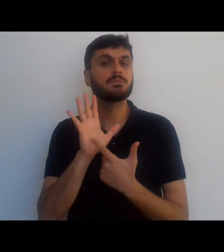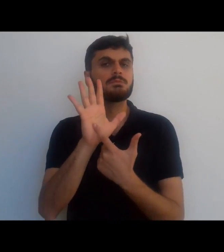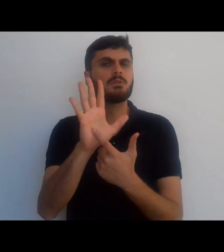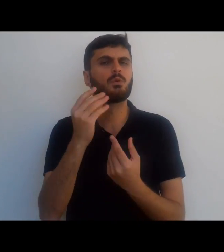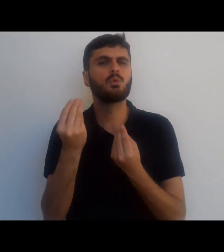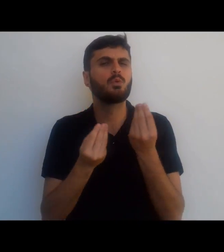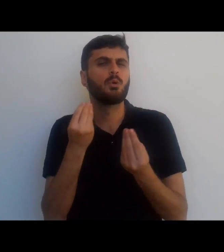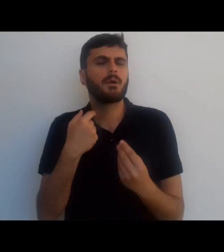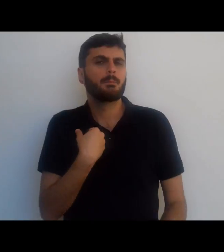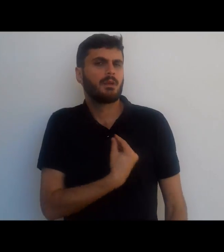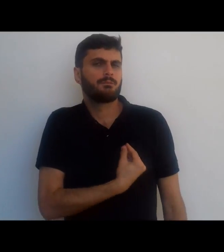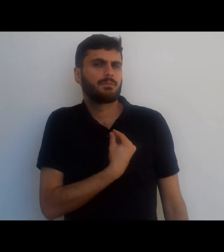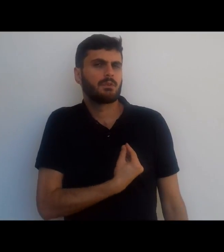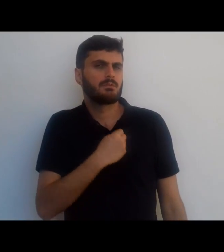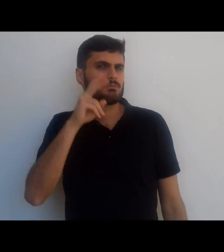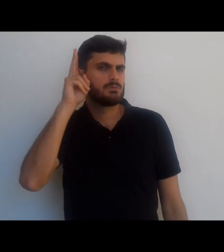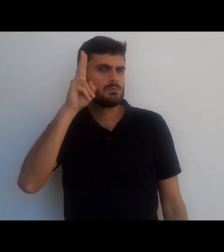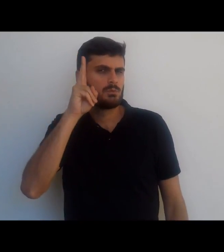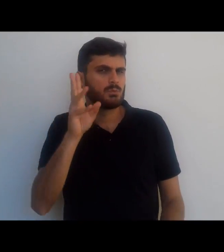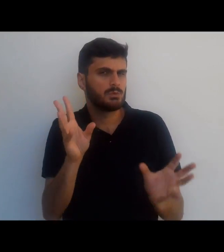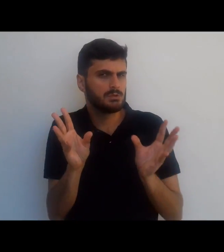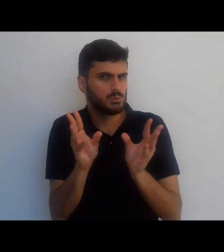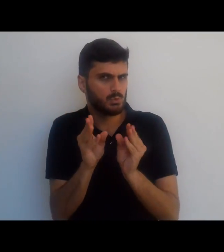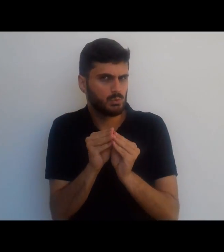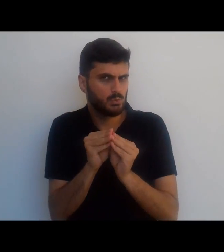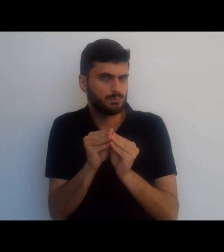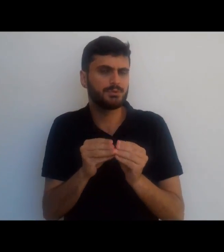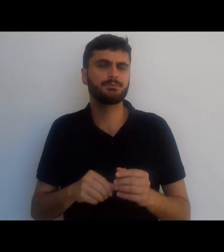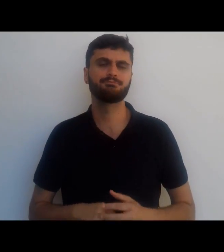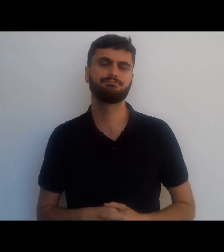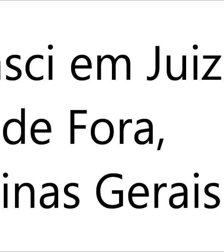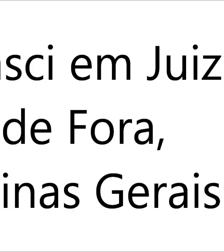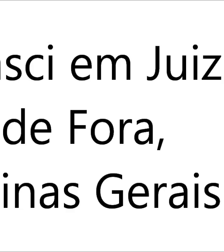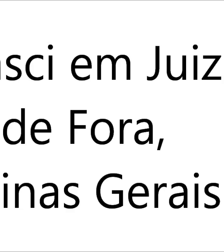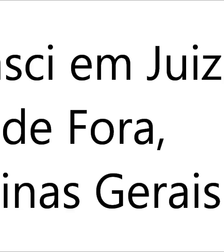Agora eu vou apresentar para você como é a minha vida, um resumo da minha história.